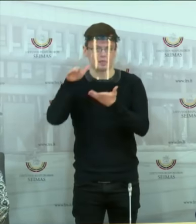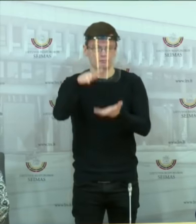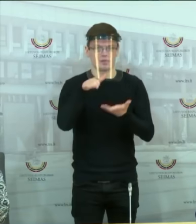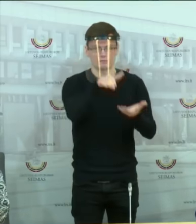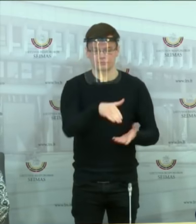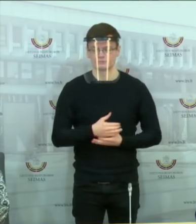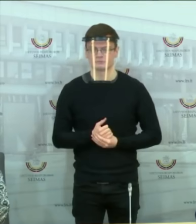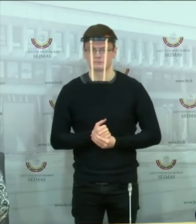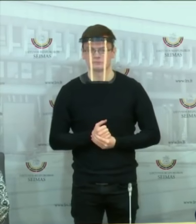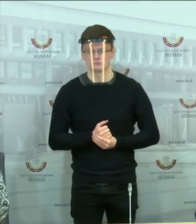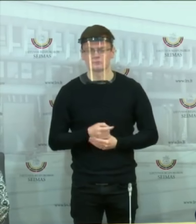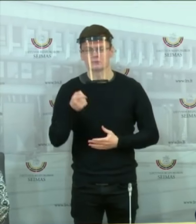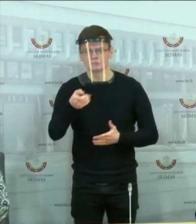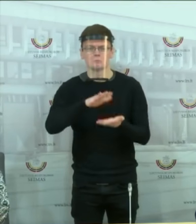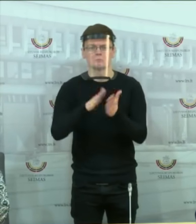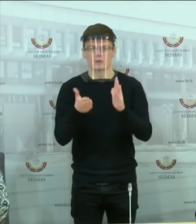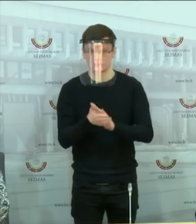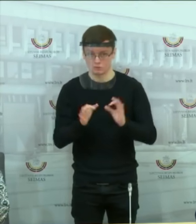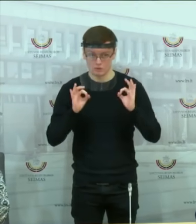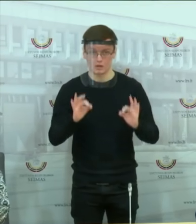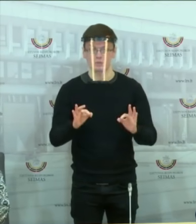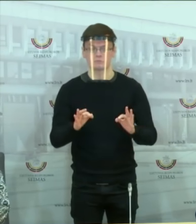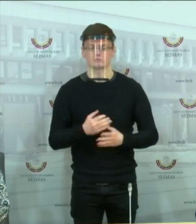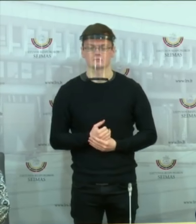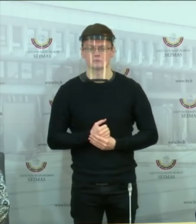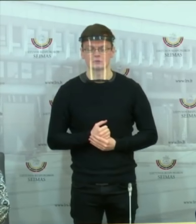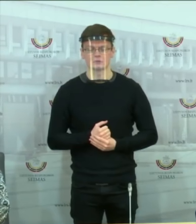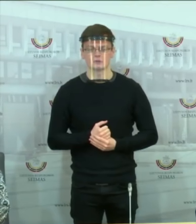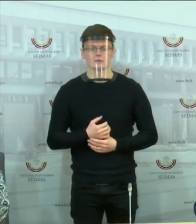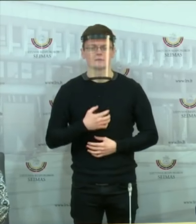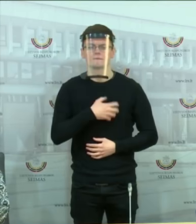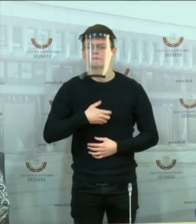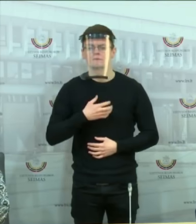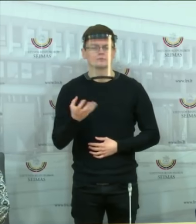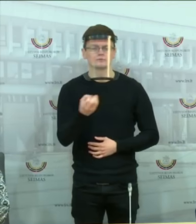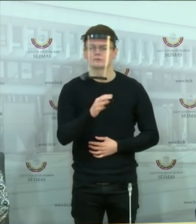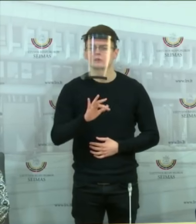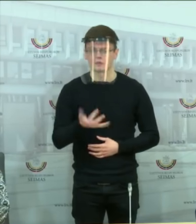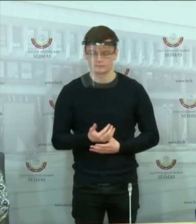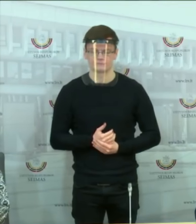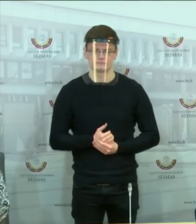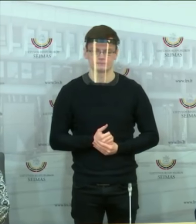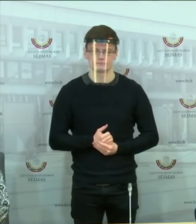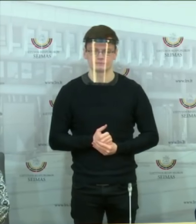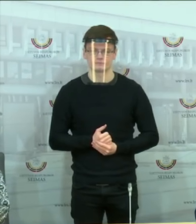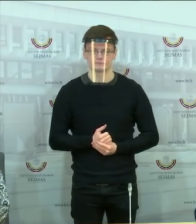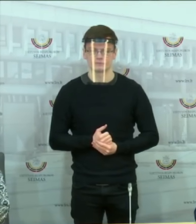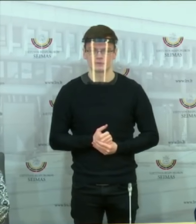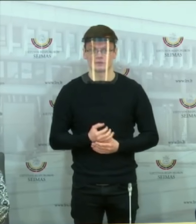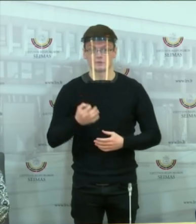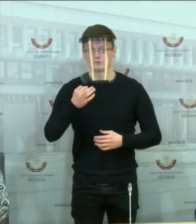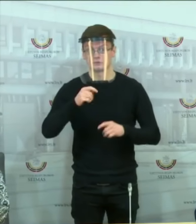Šitą prasme mes esam pasiruošę ir kitas dalykas, kas yra dar labai svarbu, tai ko gal aš nepaminėjau pradžioj,